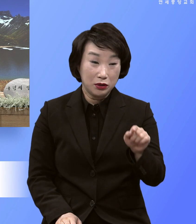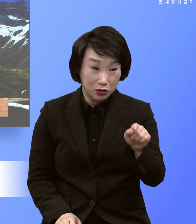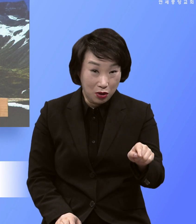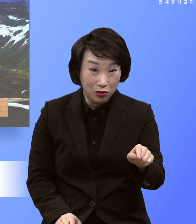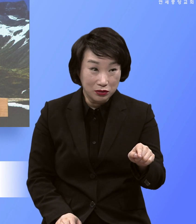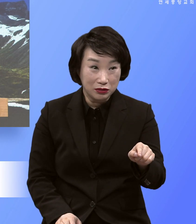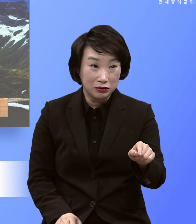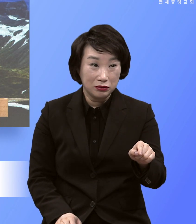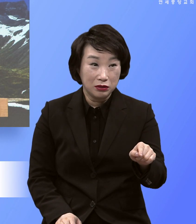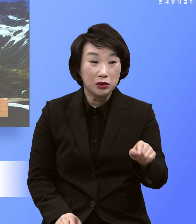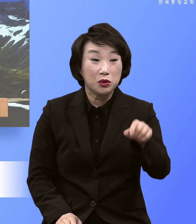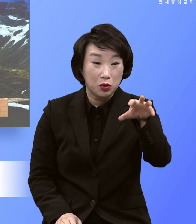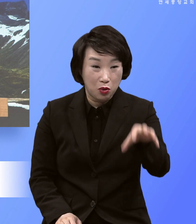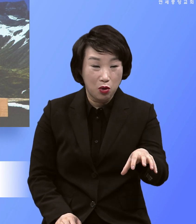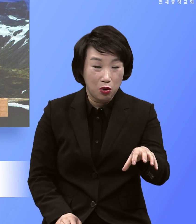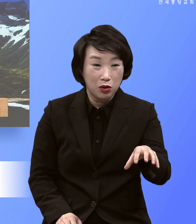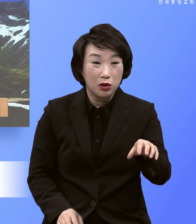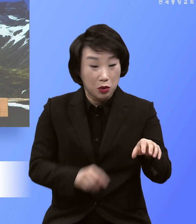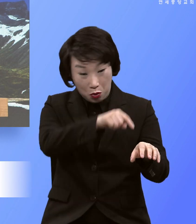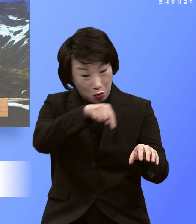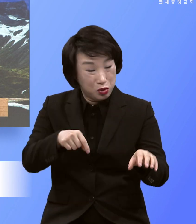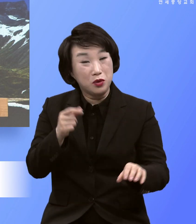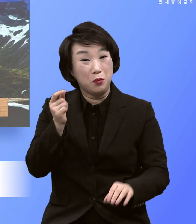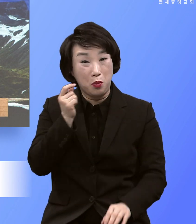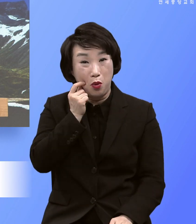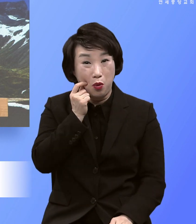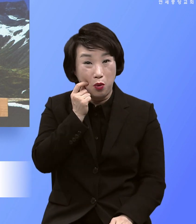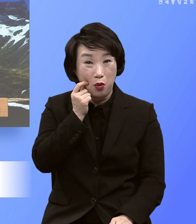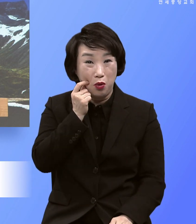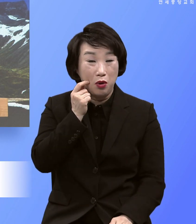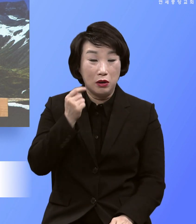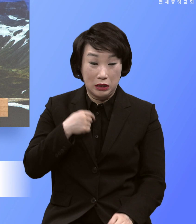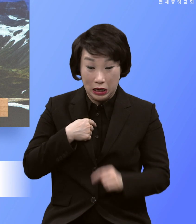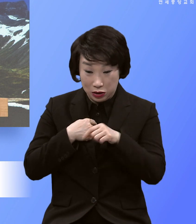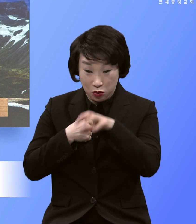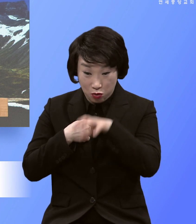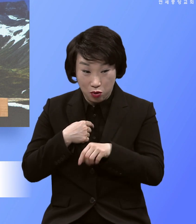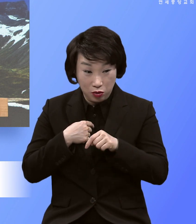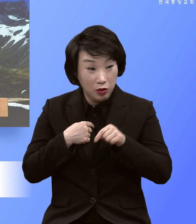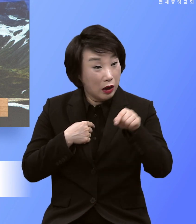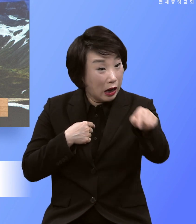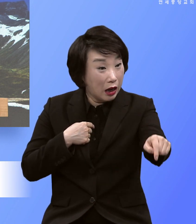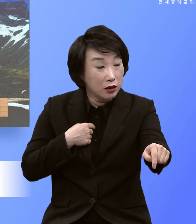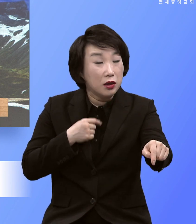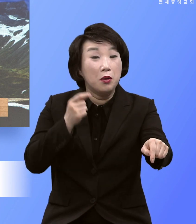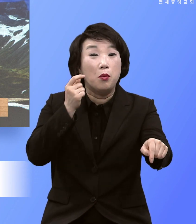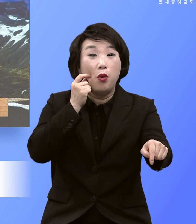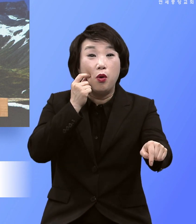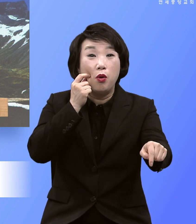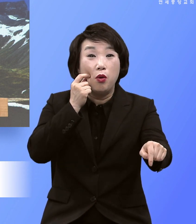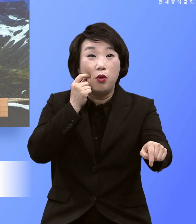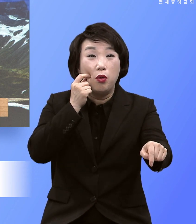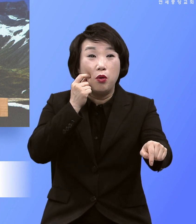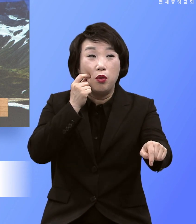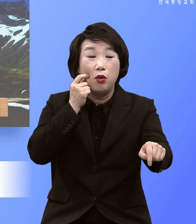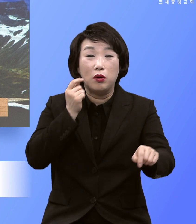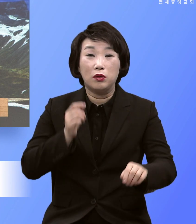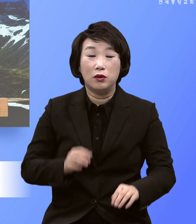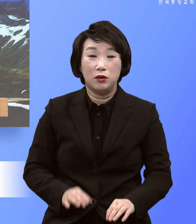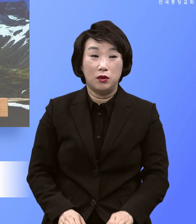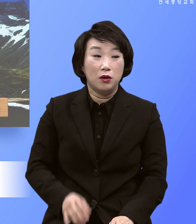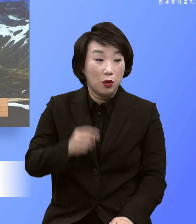너는 거기서 여기 올 수도 없고 여기서 너에게로 갈 수도 없는